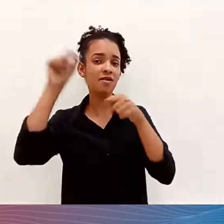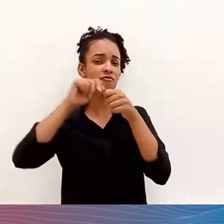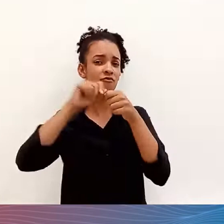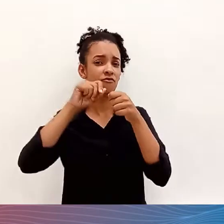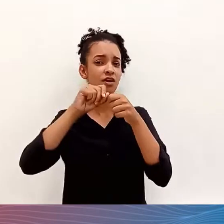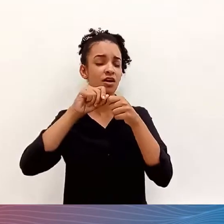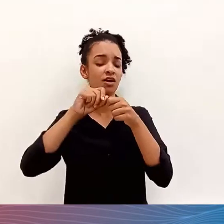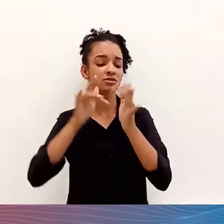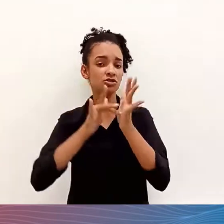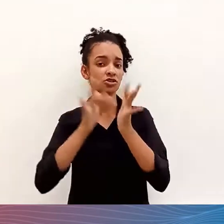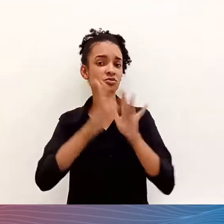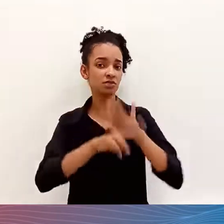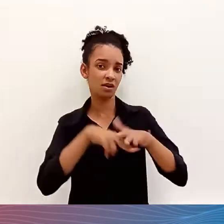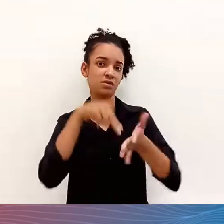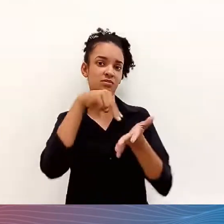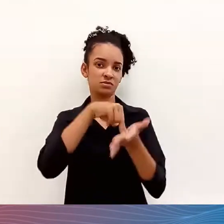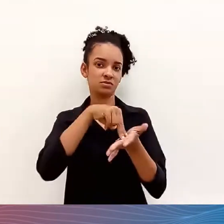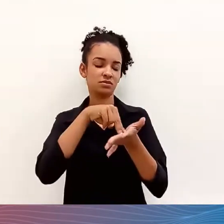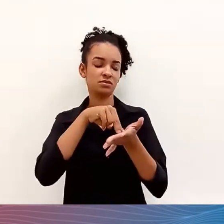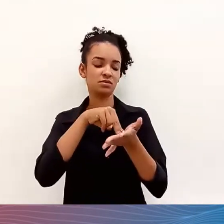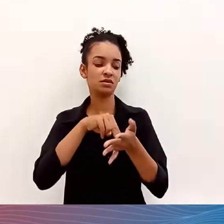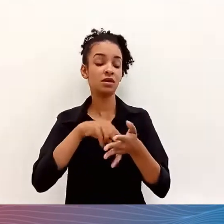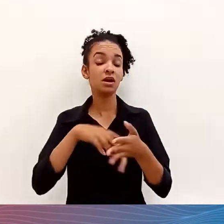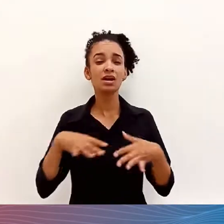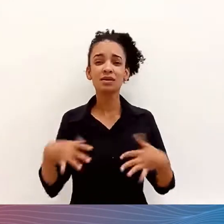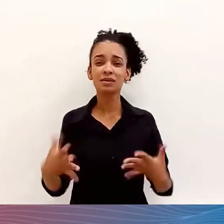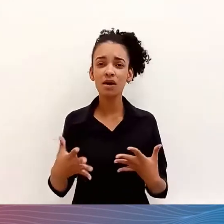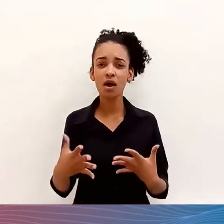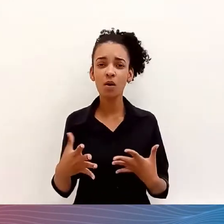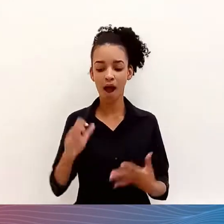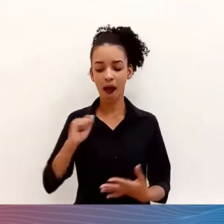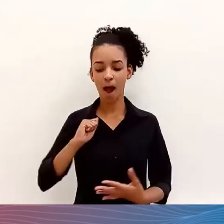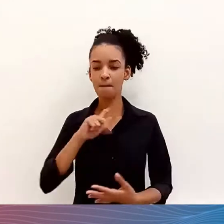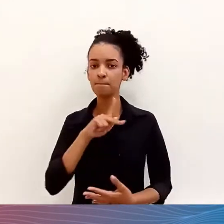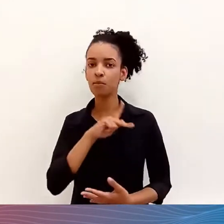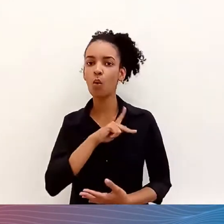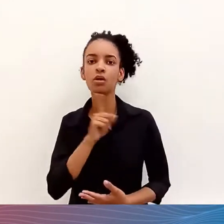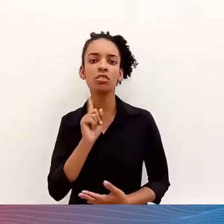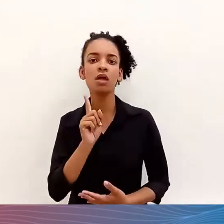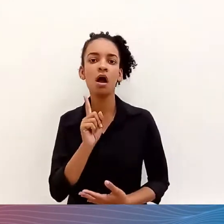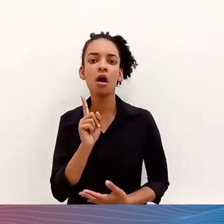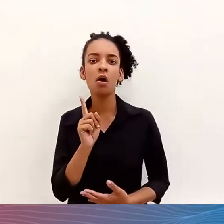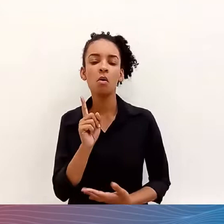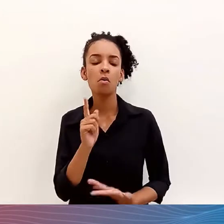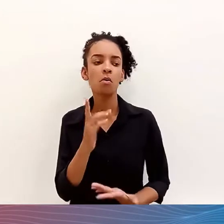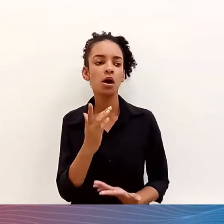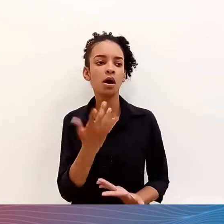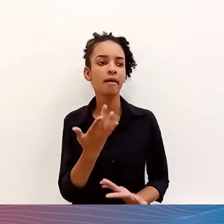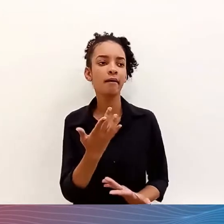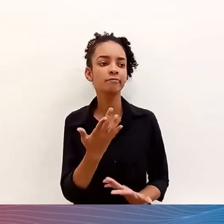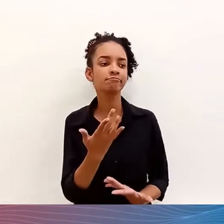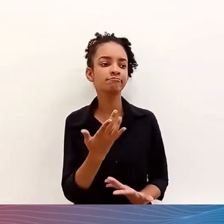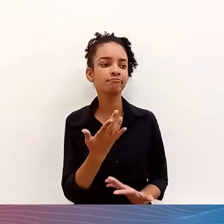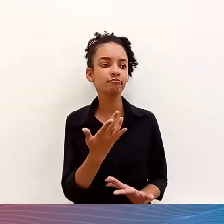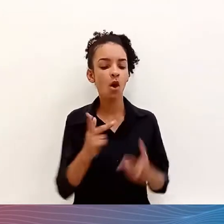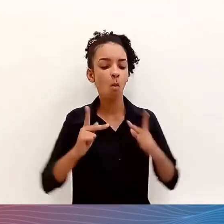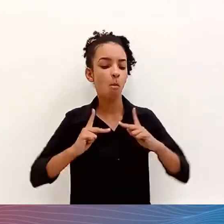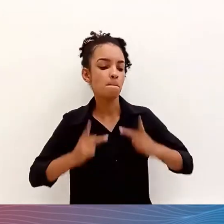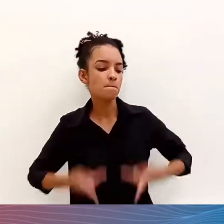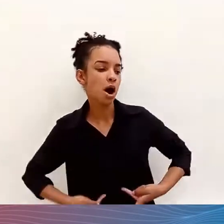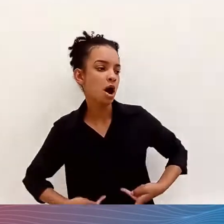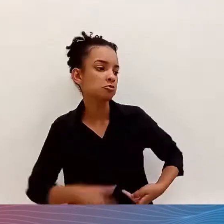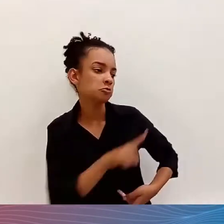os mortos. Então, irmãos, um apóstolo, ele não é um escolhido dentre os homens, pelos homens.